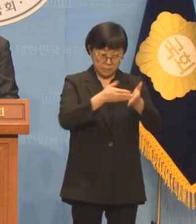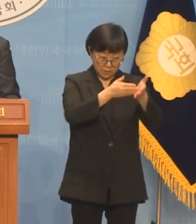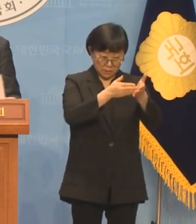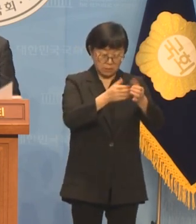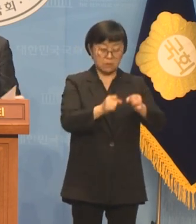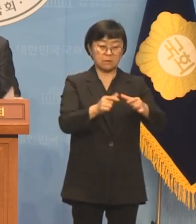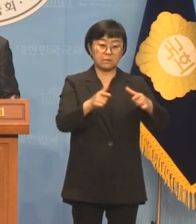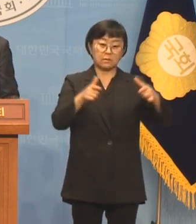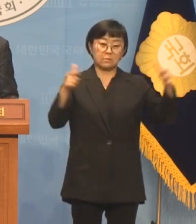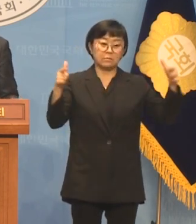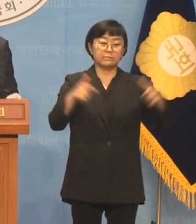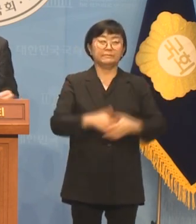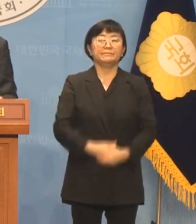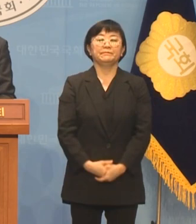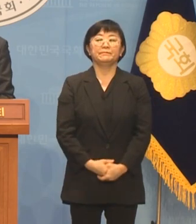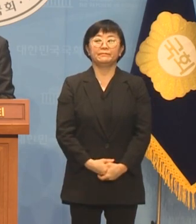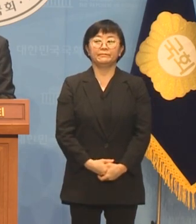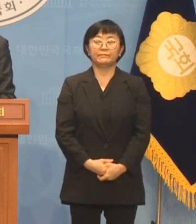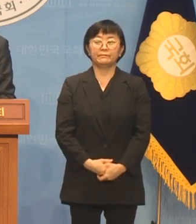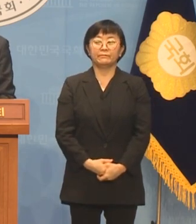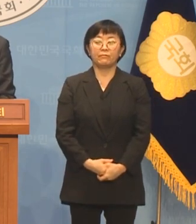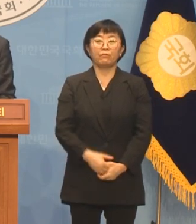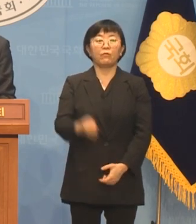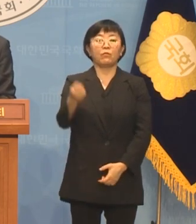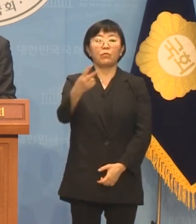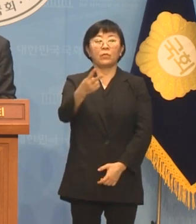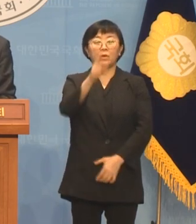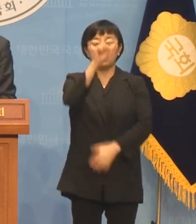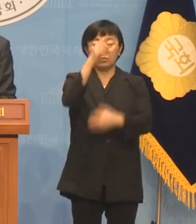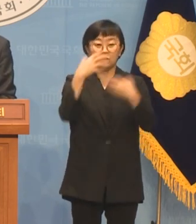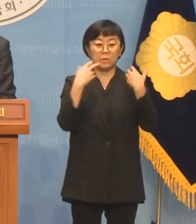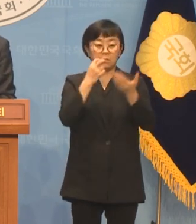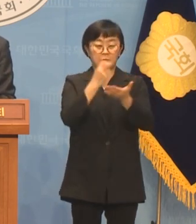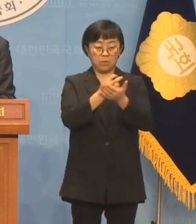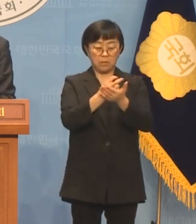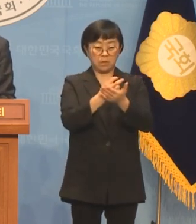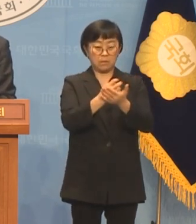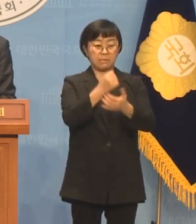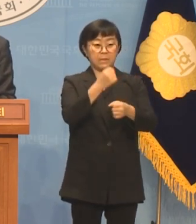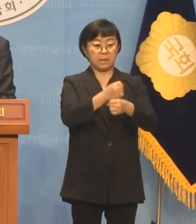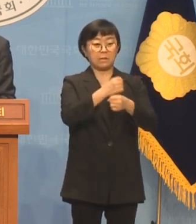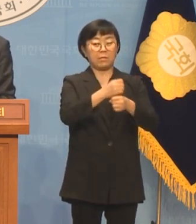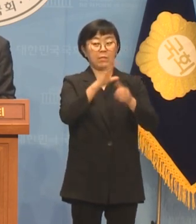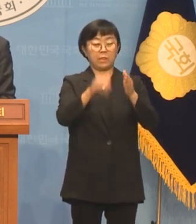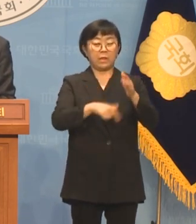점점 심해지고 있습니다. 또한 정부가 법안을 발의하는 경우